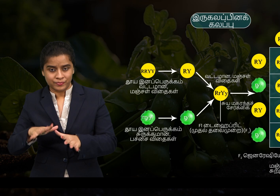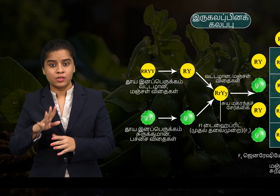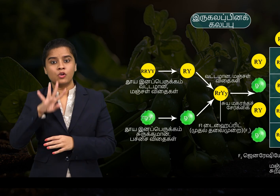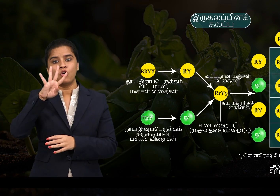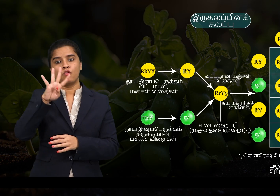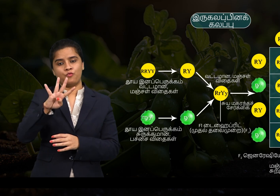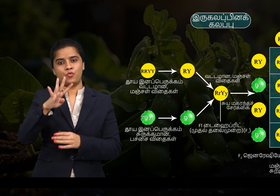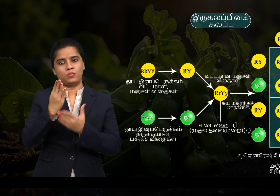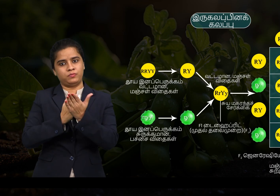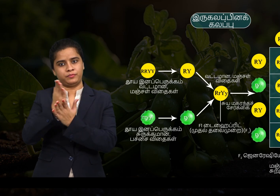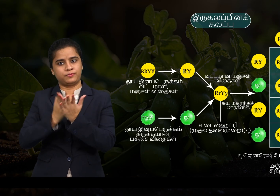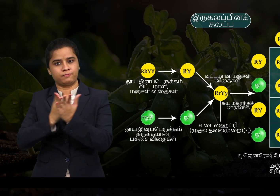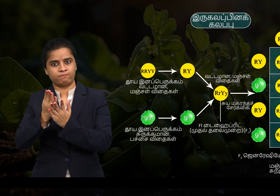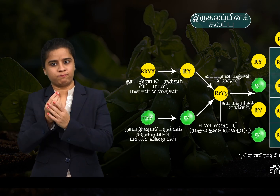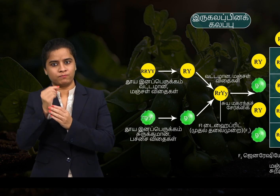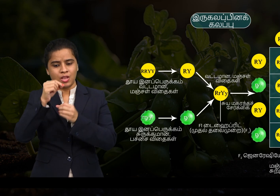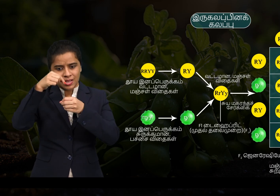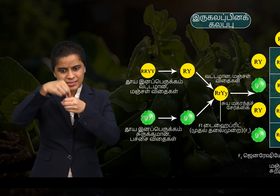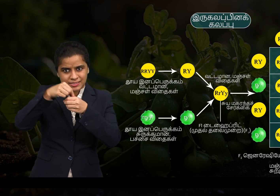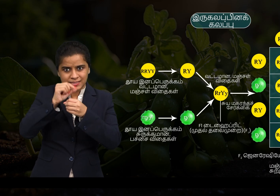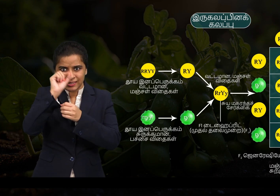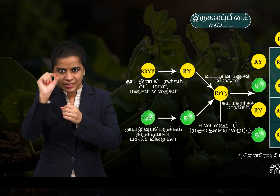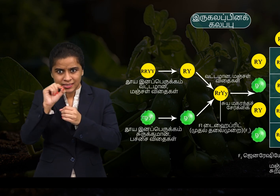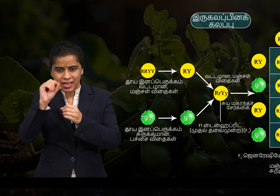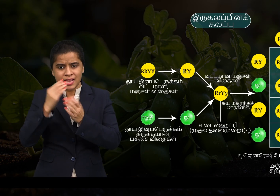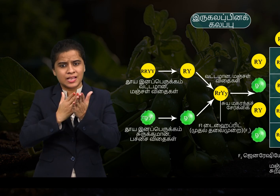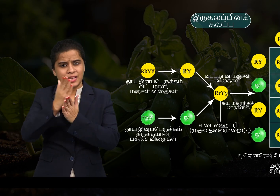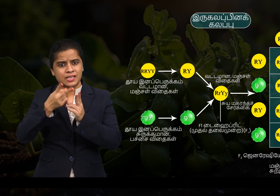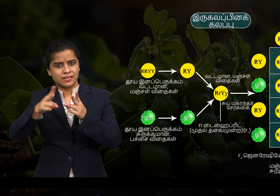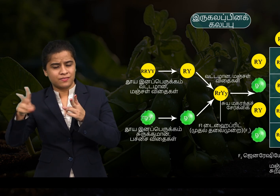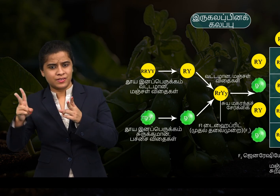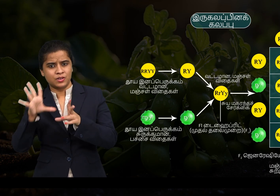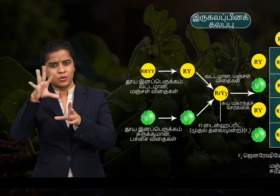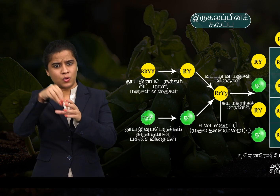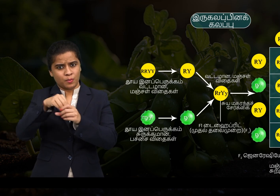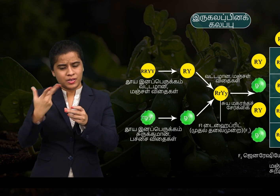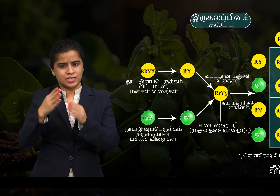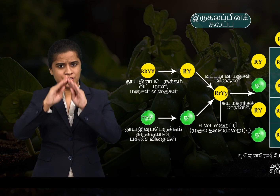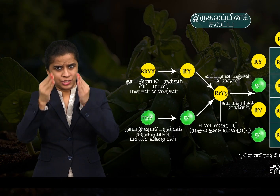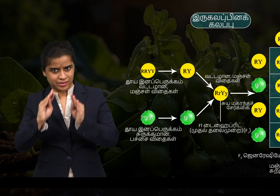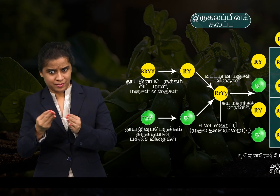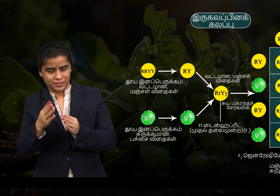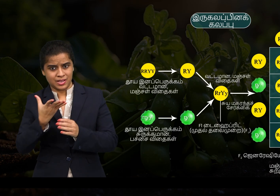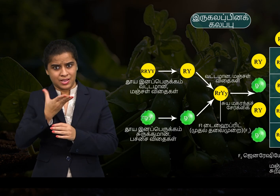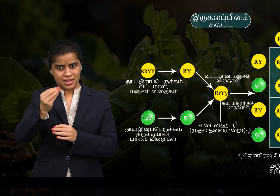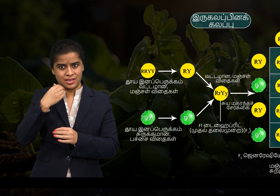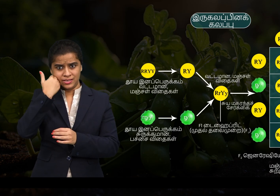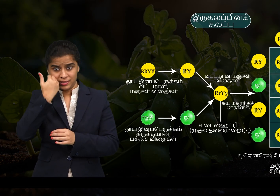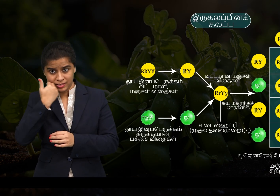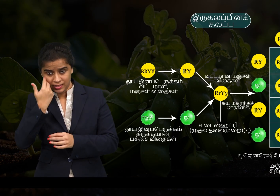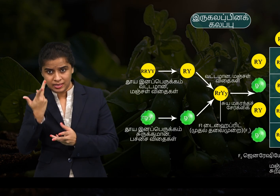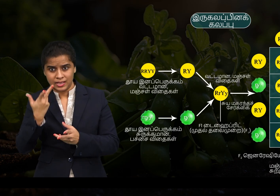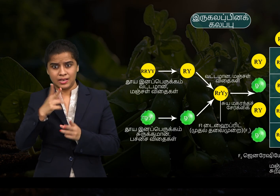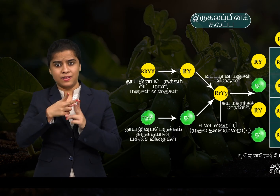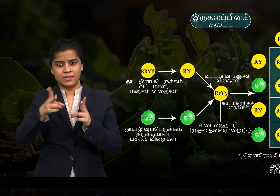கடக்கப்படும்போது F2 தலைமுறையில் 4 வகையான விதைகள் வடிவம் மற்றும் நிறத்தின் வெவ்வேறு சேர்க்கைகள்